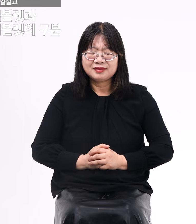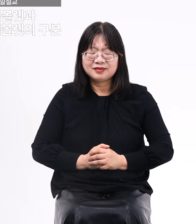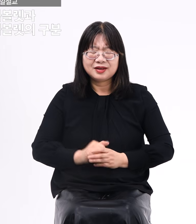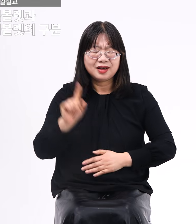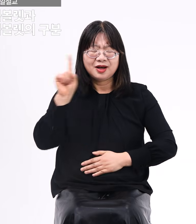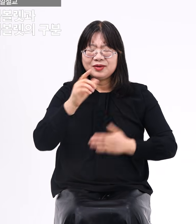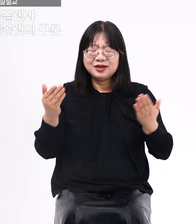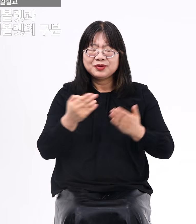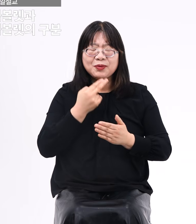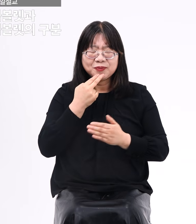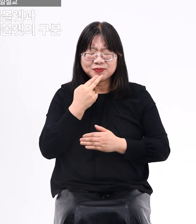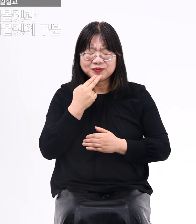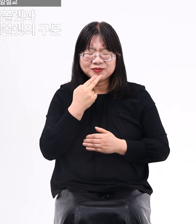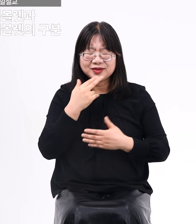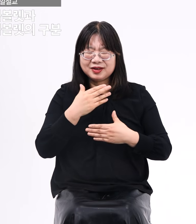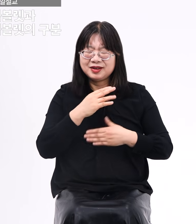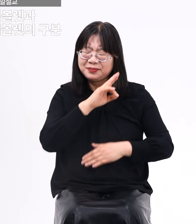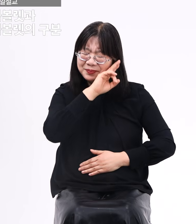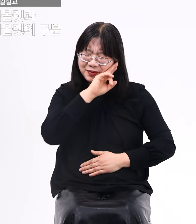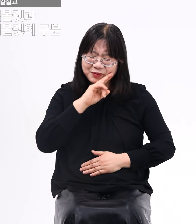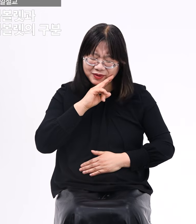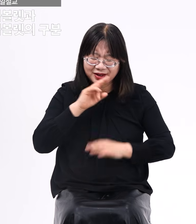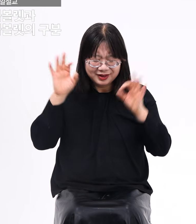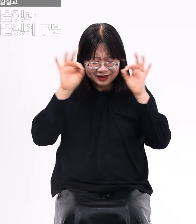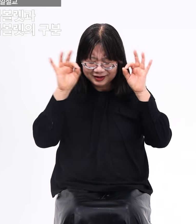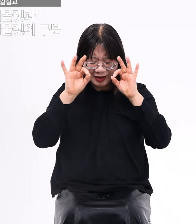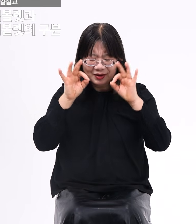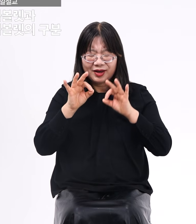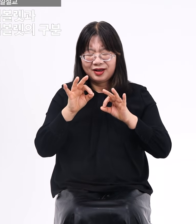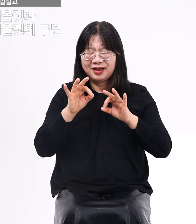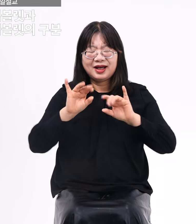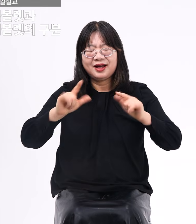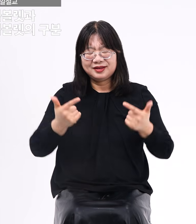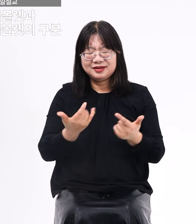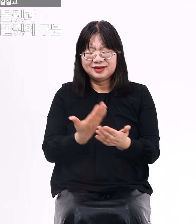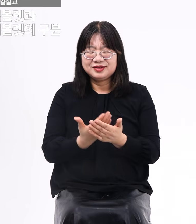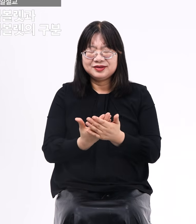아무 일도 일어나지 않은 편안함을 추구하지 않도록 도우시고,